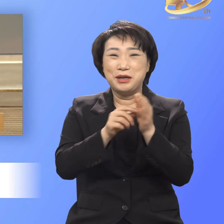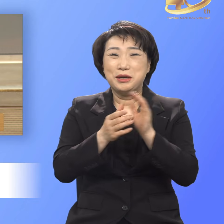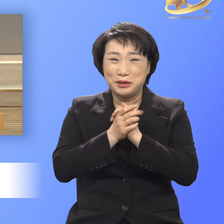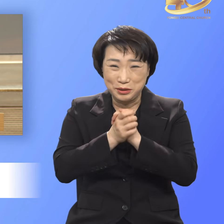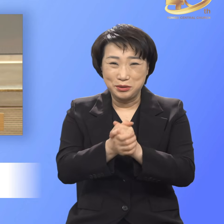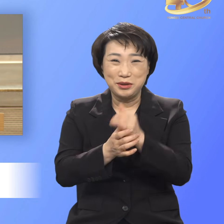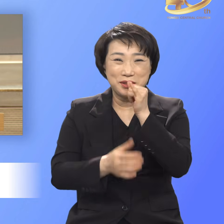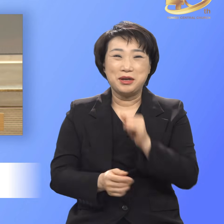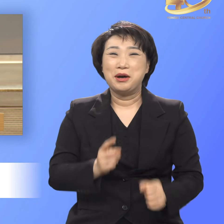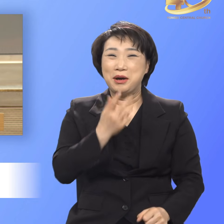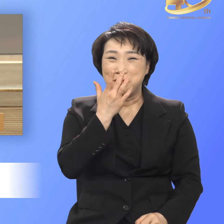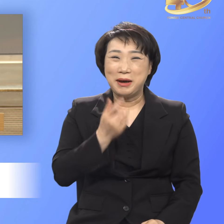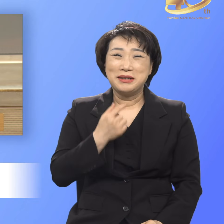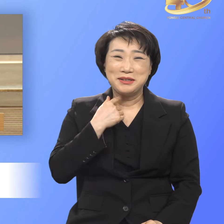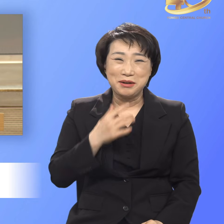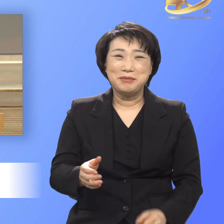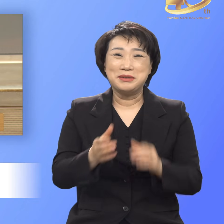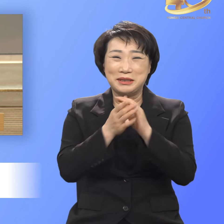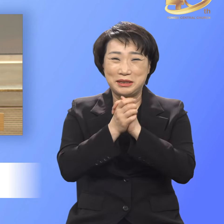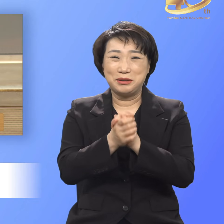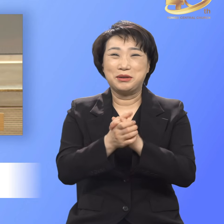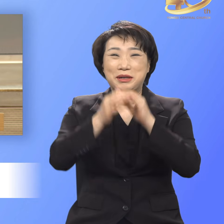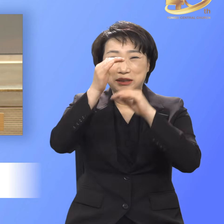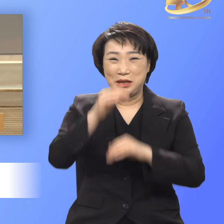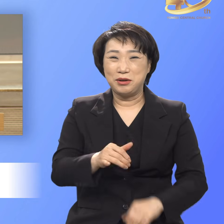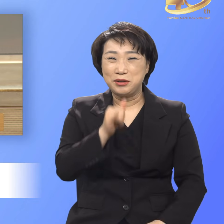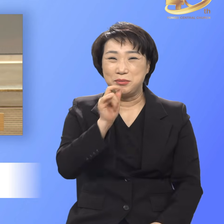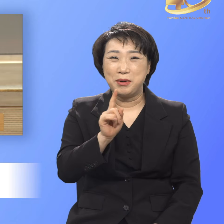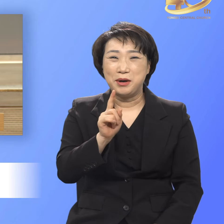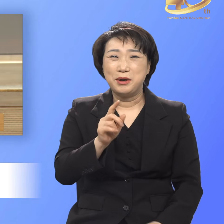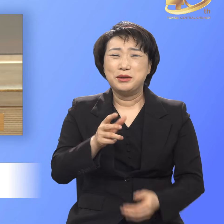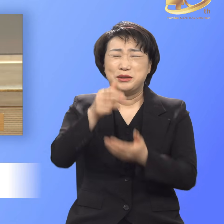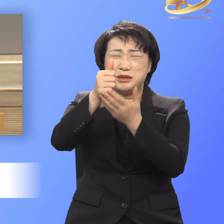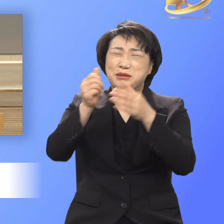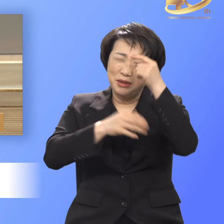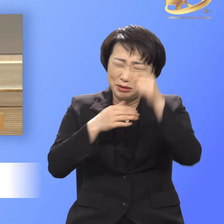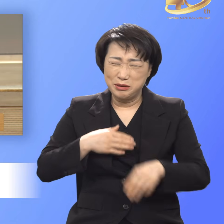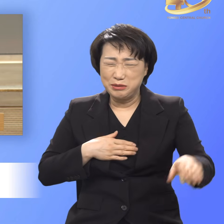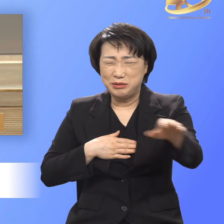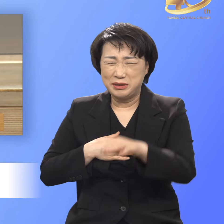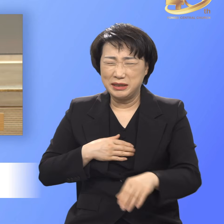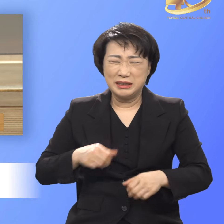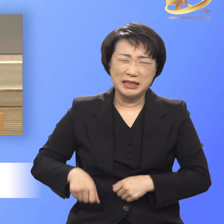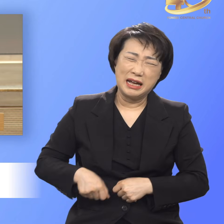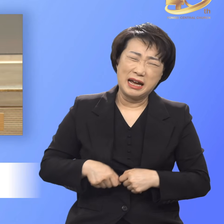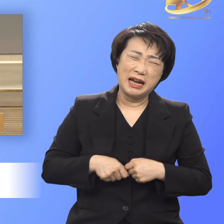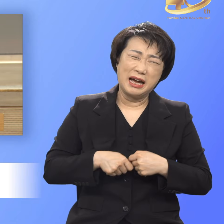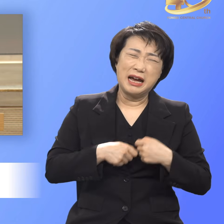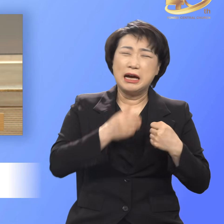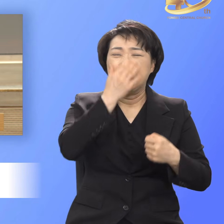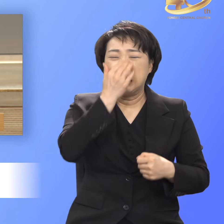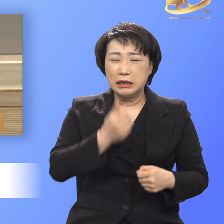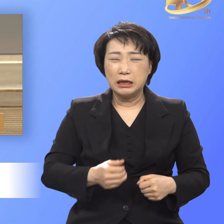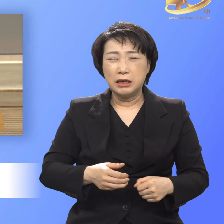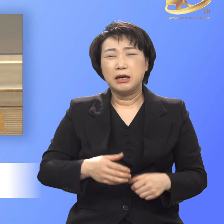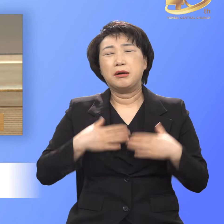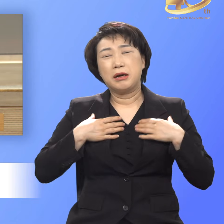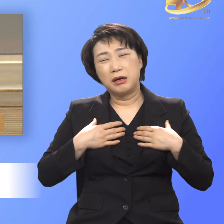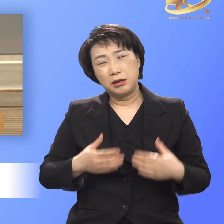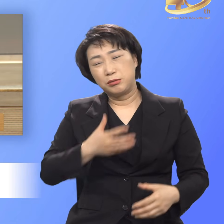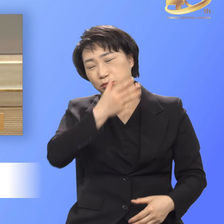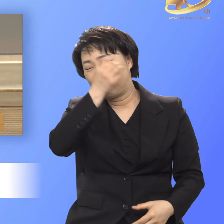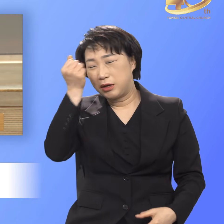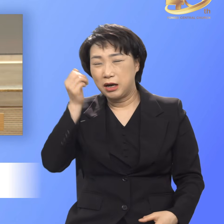기도 중에 안 빼놓는 얘기가 그런 얘기야. 우리 성도들이 나태하고 게으르고 실증나고